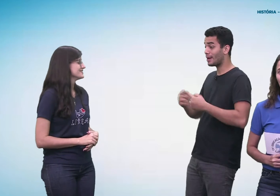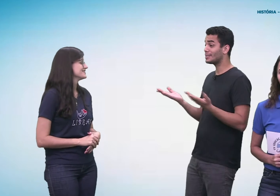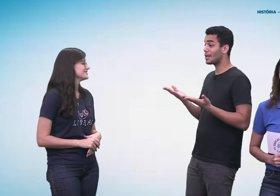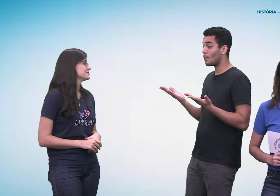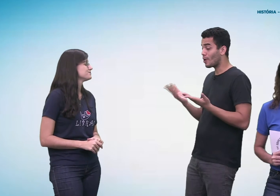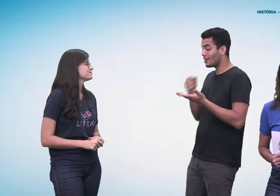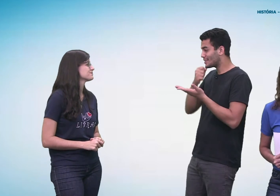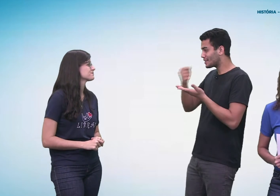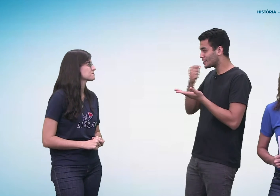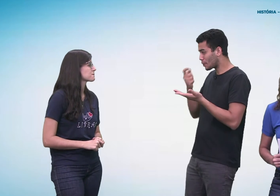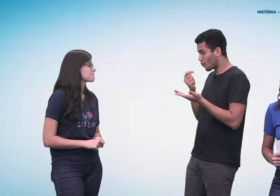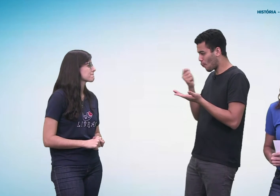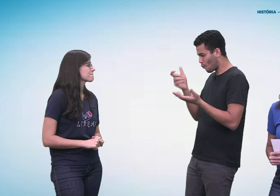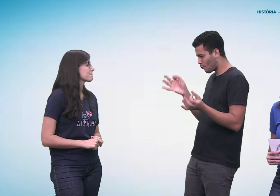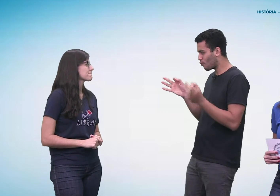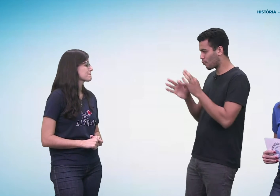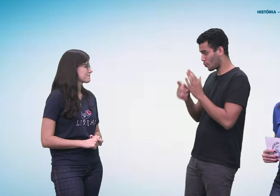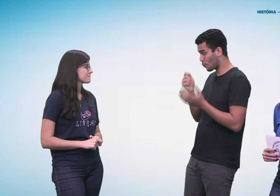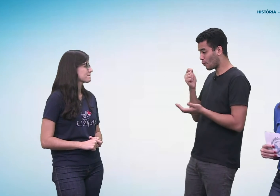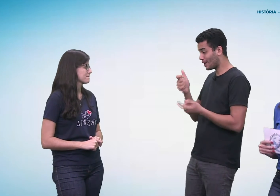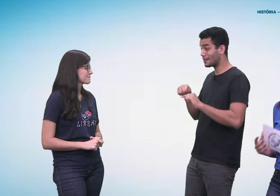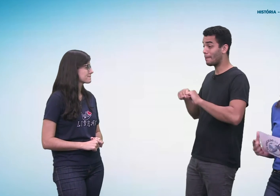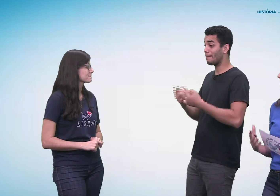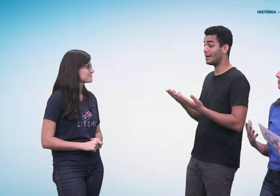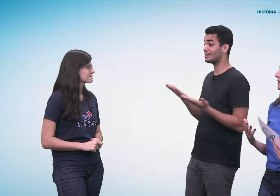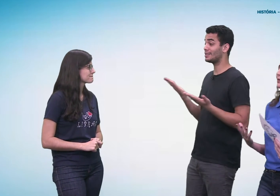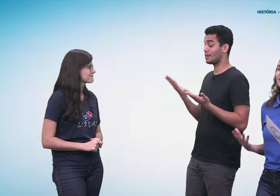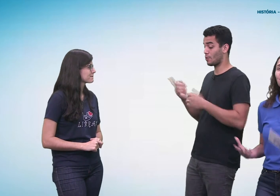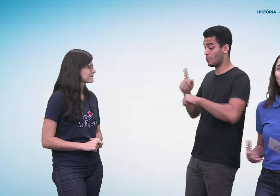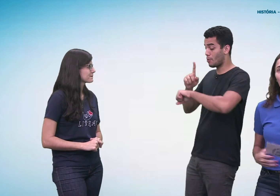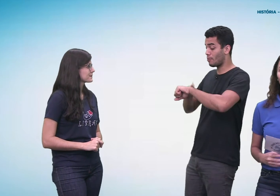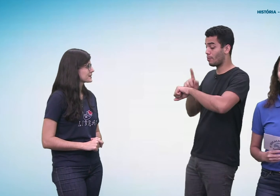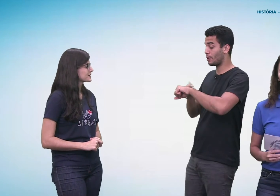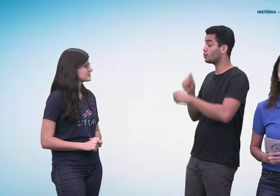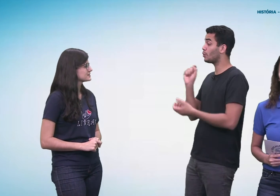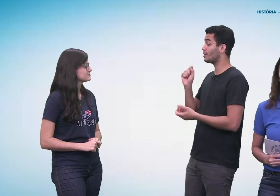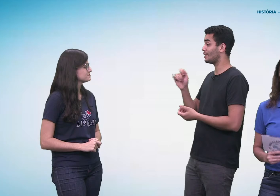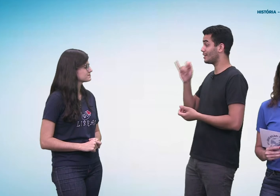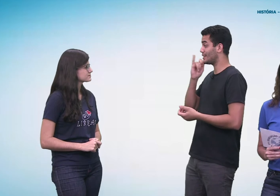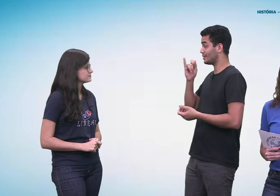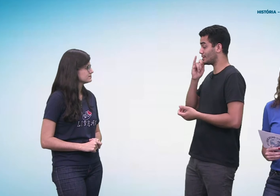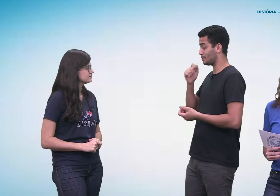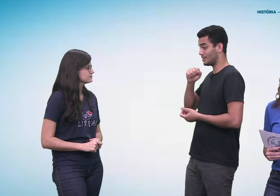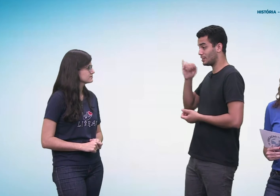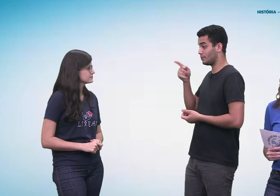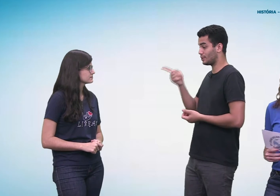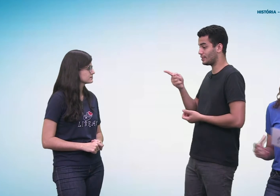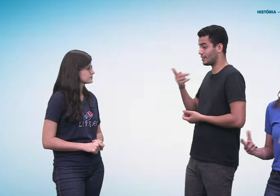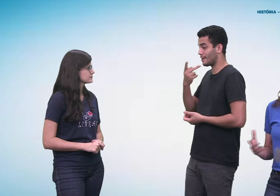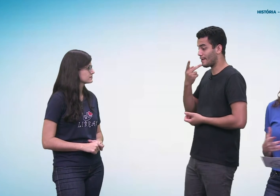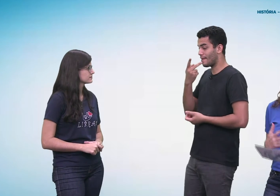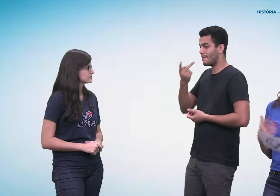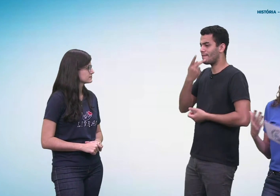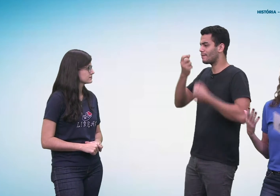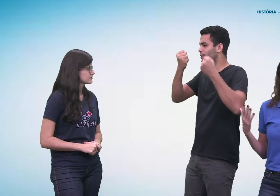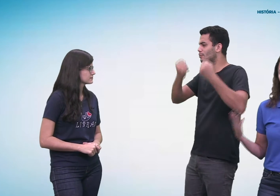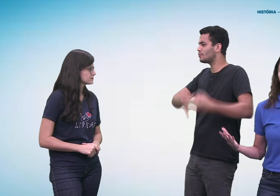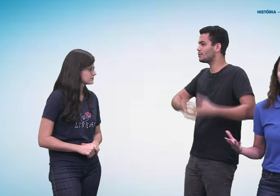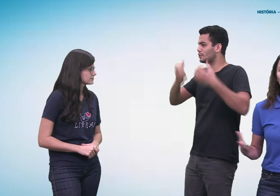nossa entrevista, e eu queria deixar aqui um momento para a Luísa falar um pouco sobre os ganhos que a gente pode ter